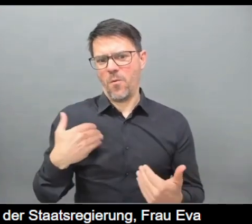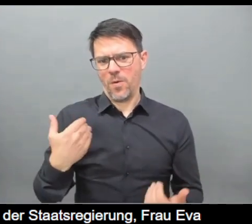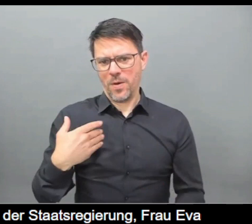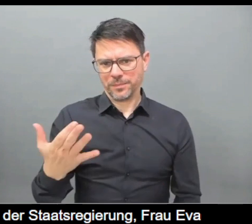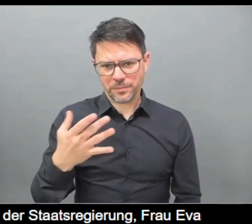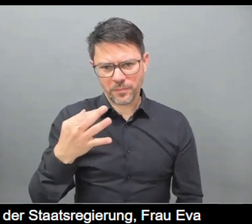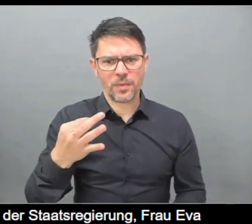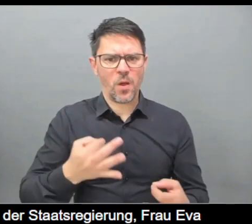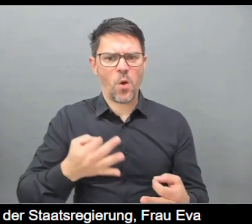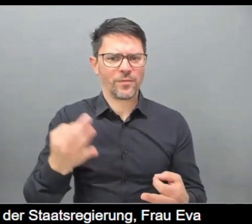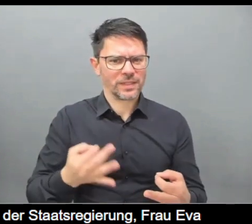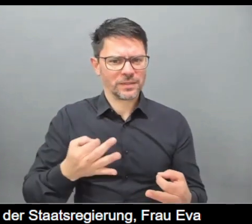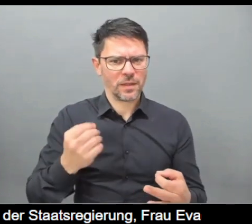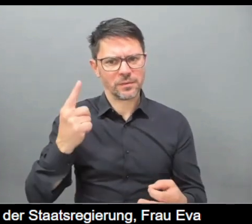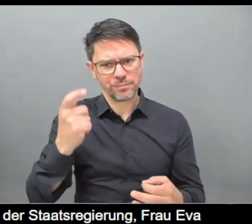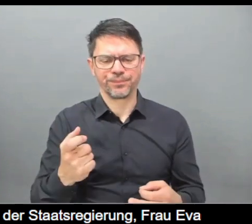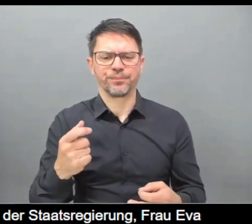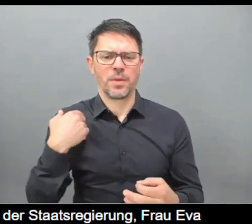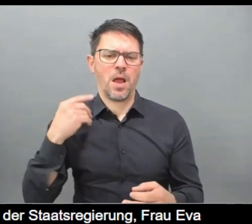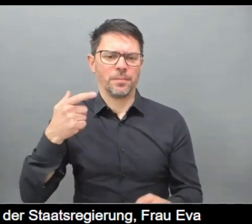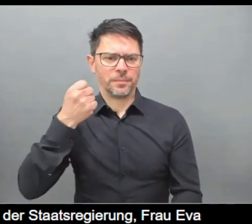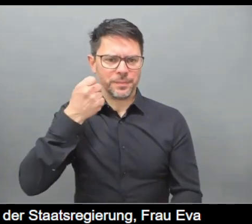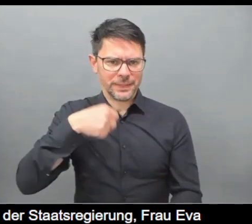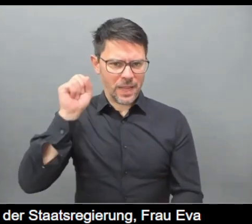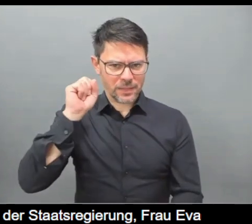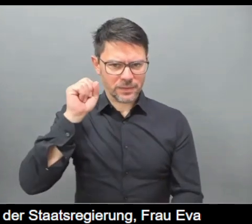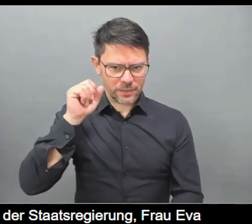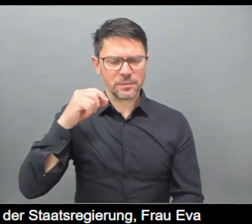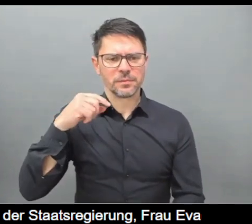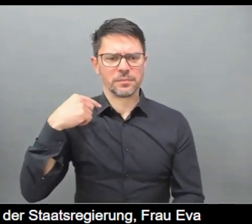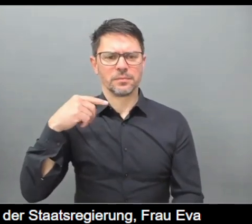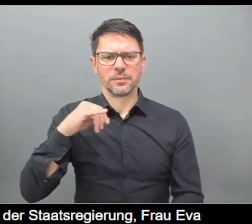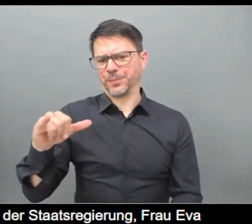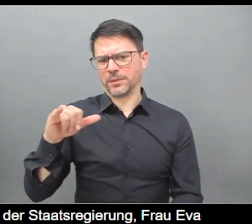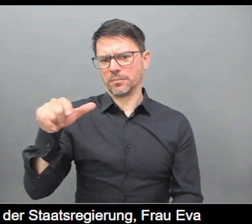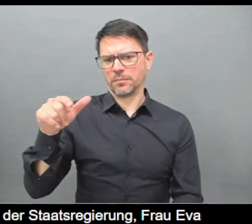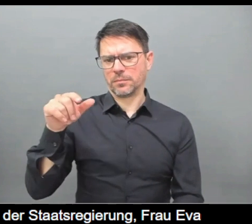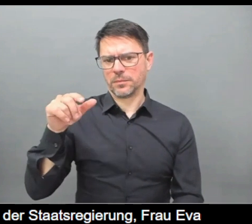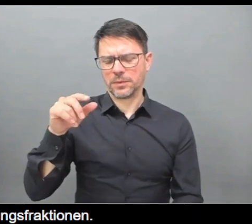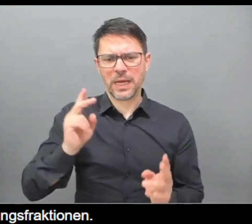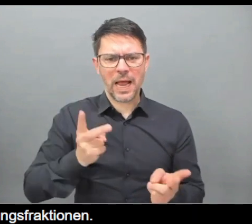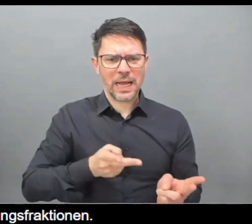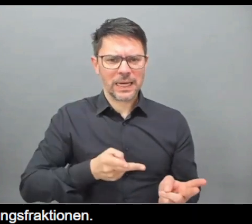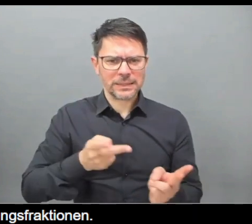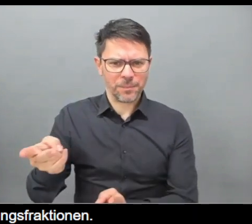Konferenz eine ganz besondere werden, mit enorm hohem Interesse von Besuchern,